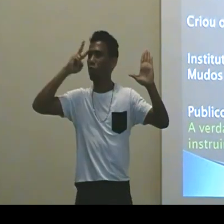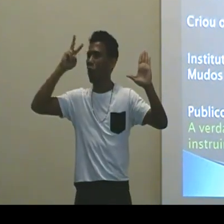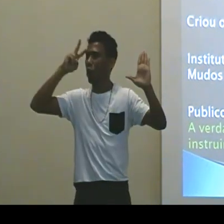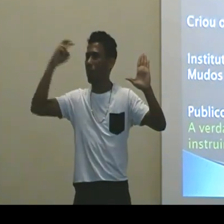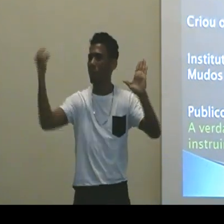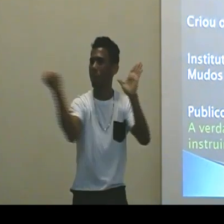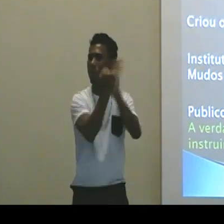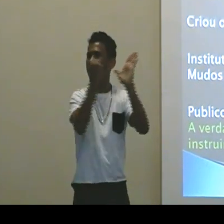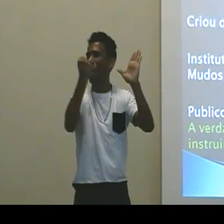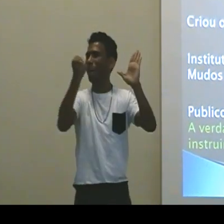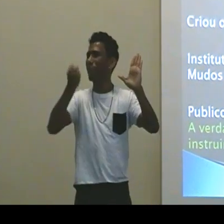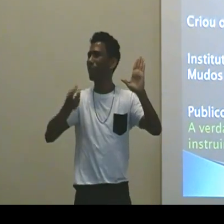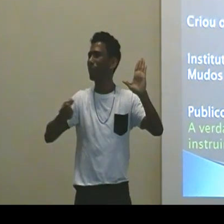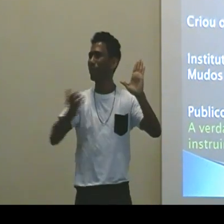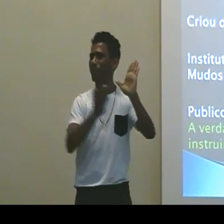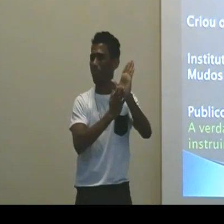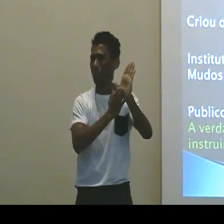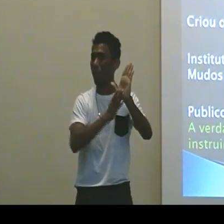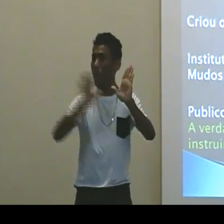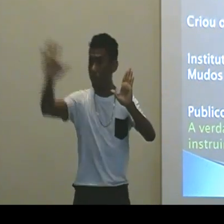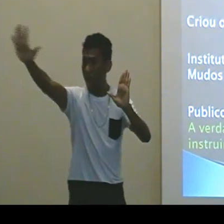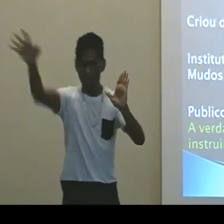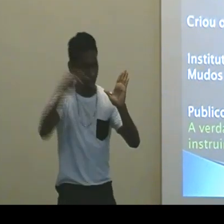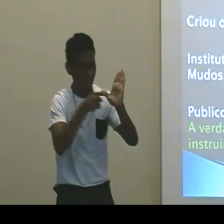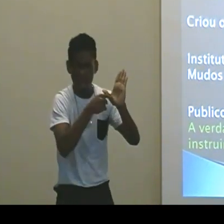a marca, é uma marca histórica, estava lá escrito assim.